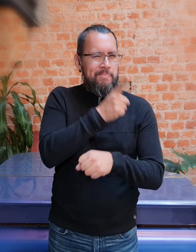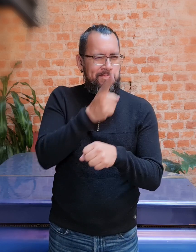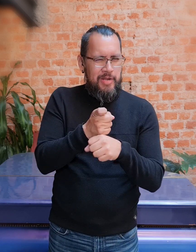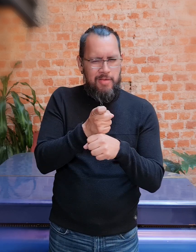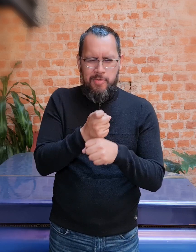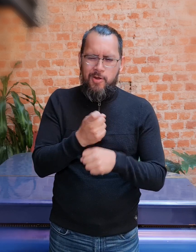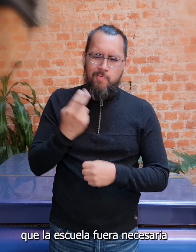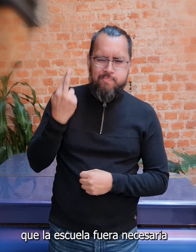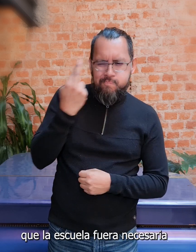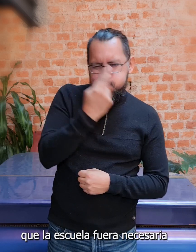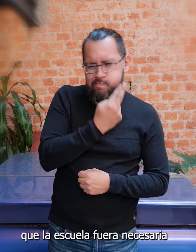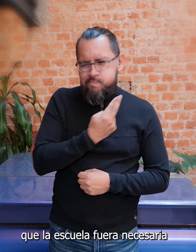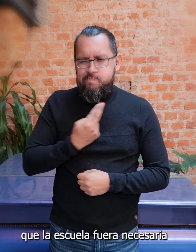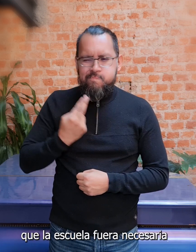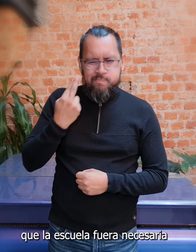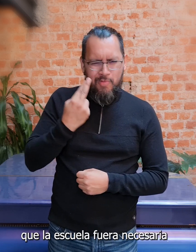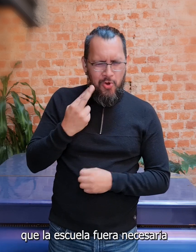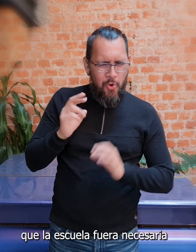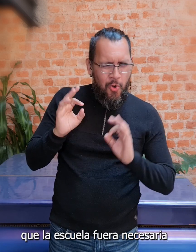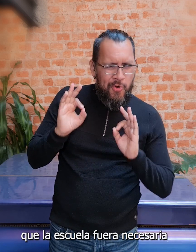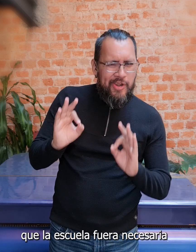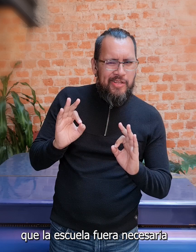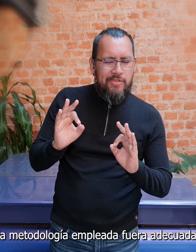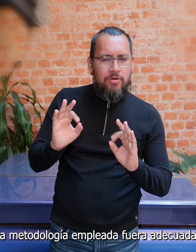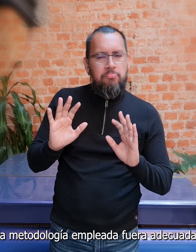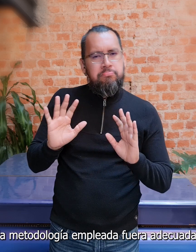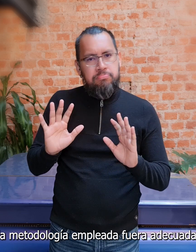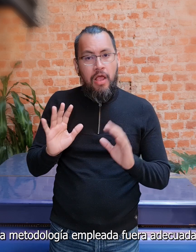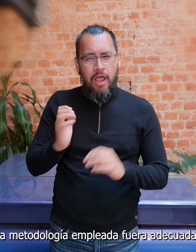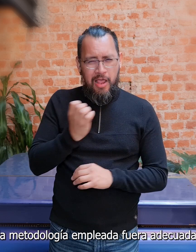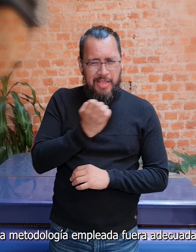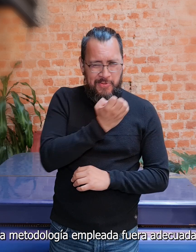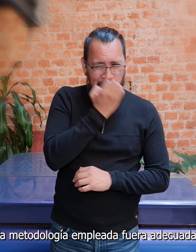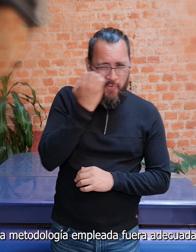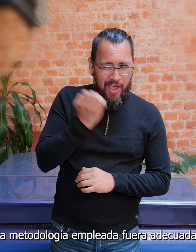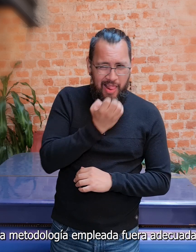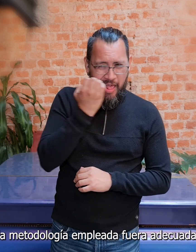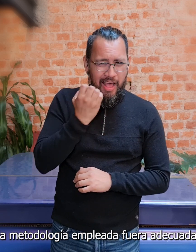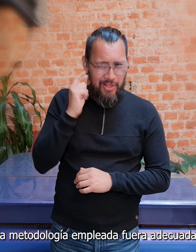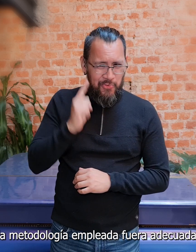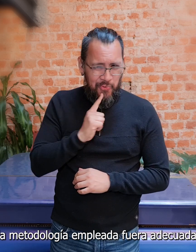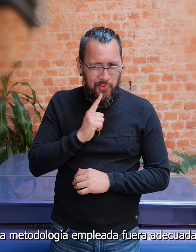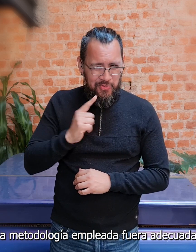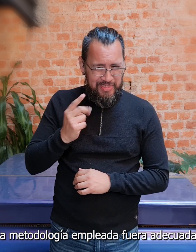que la escuela fuera necesaria y la metodología empleada fuera adecuada.